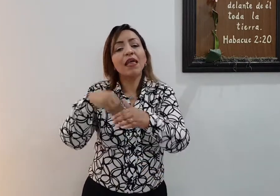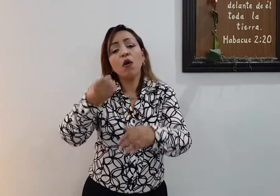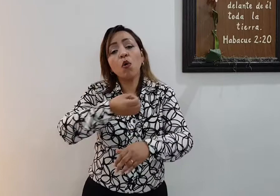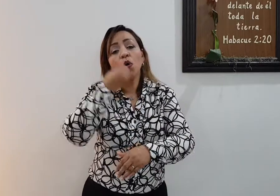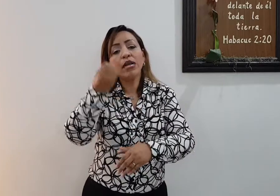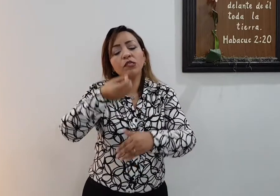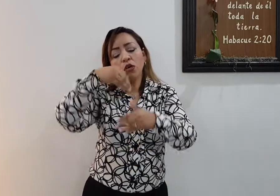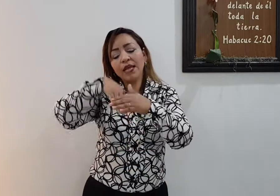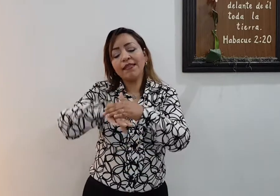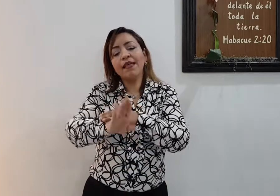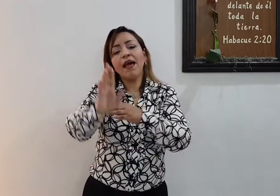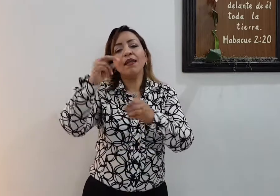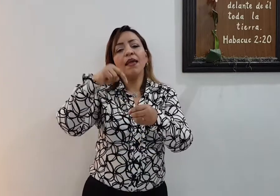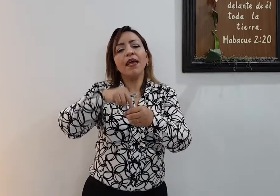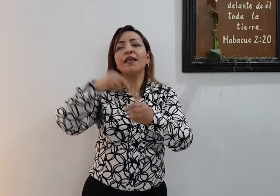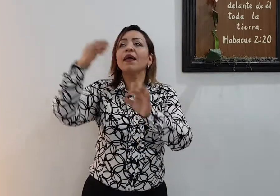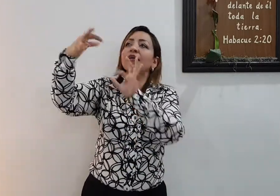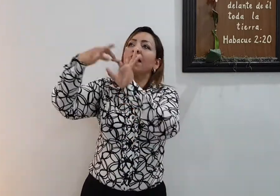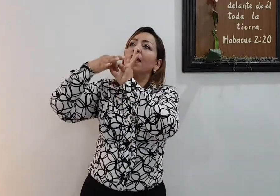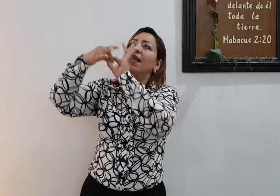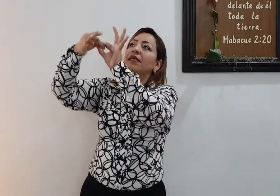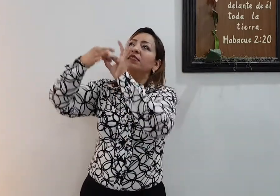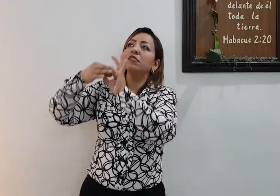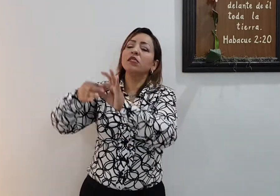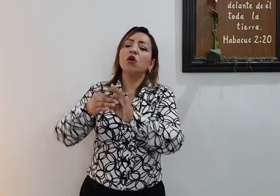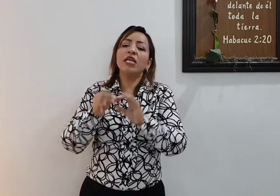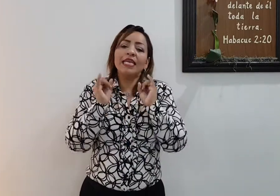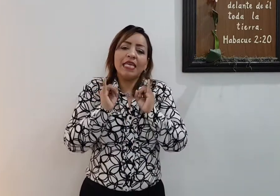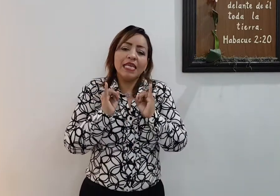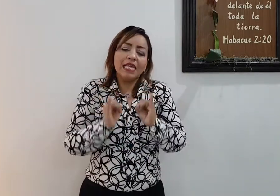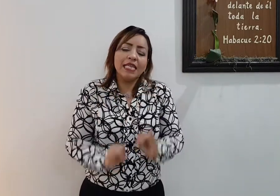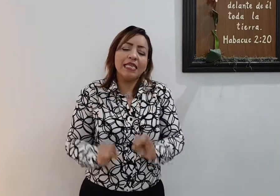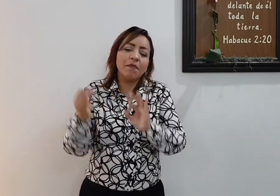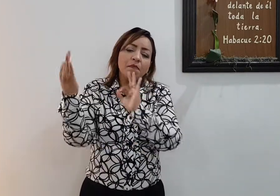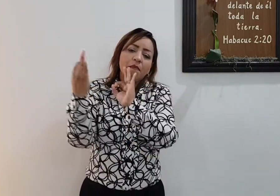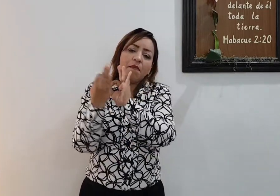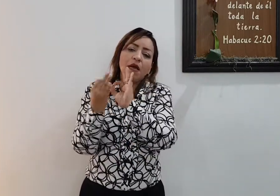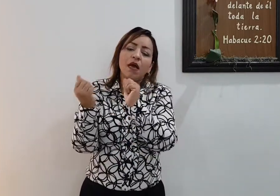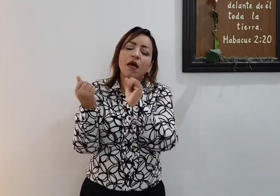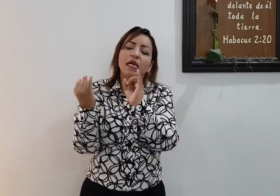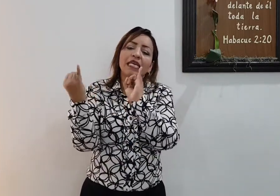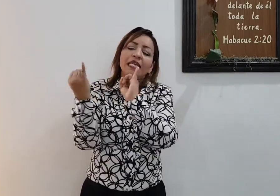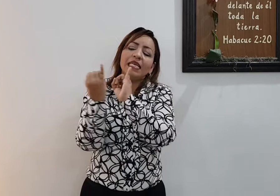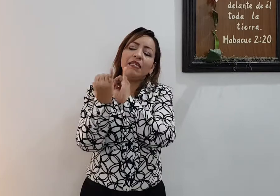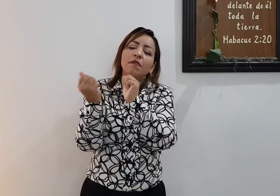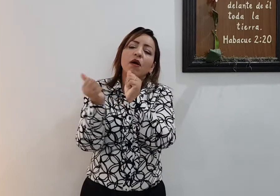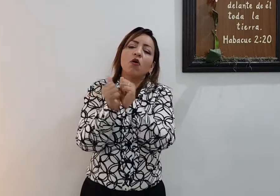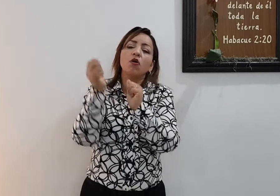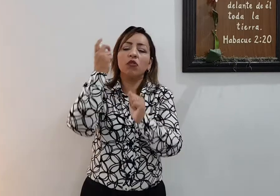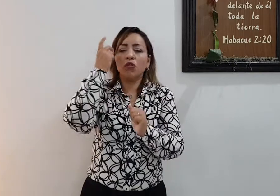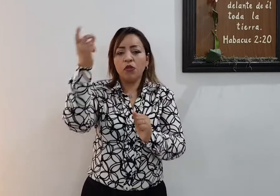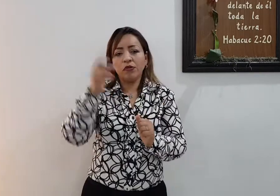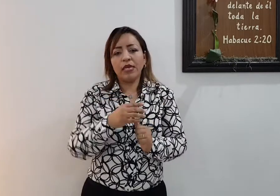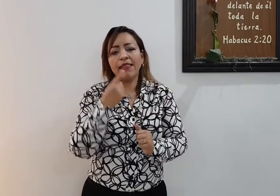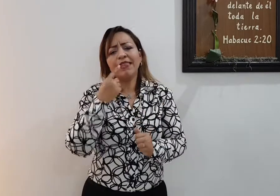el Señor. Allá en el libro de los Hebreos dice: acerquémonos pues confiadamente al trono de la gracia